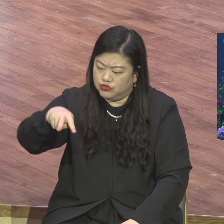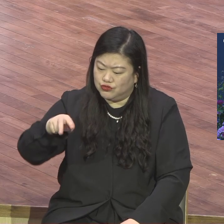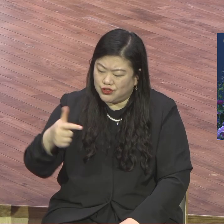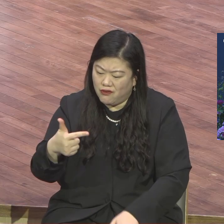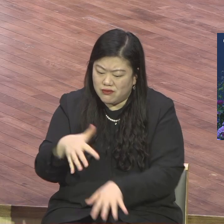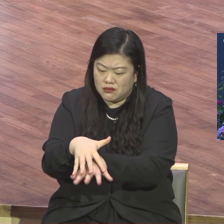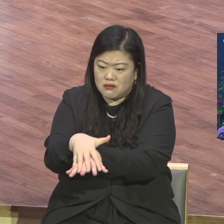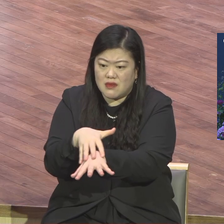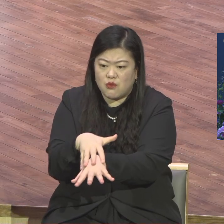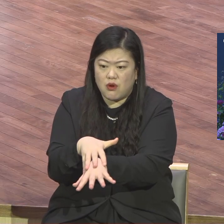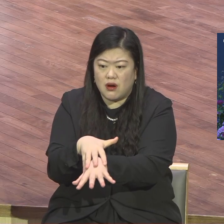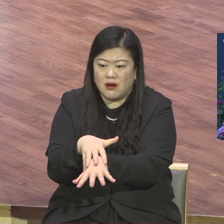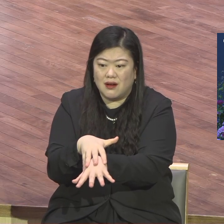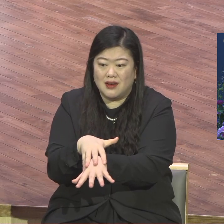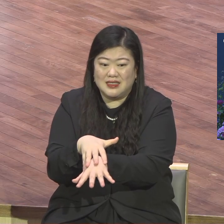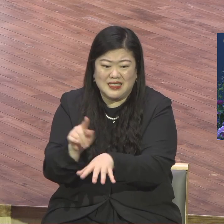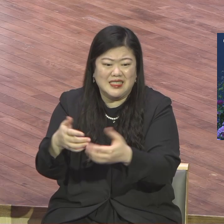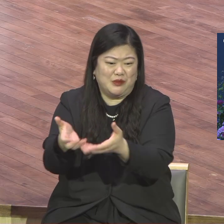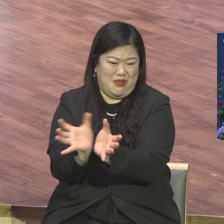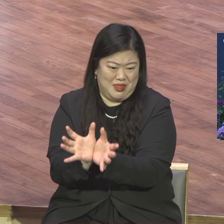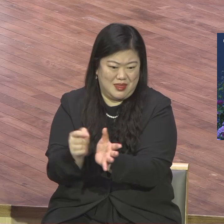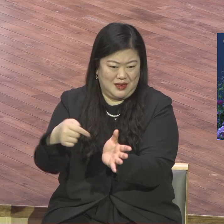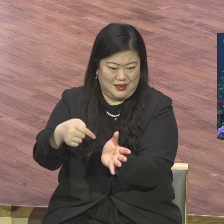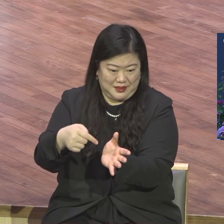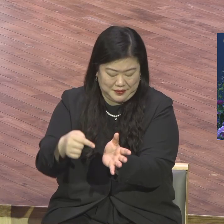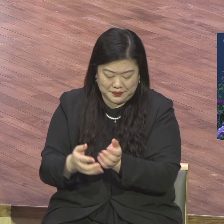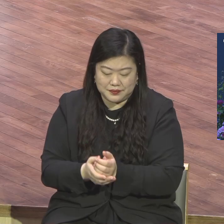하는 기관에서